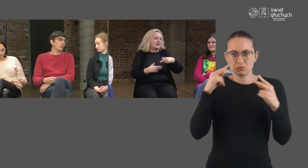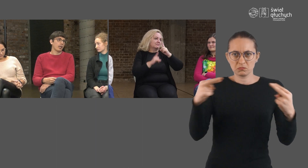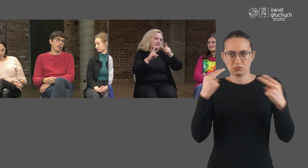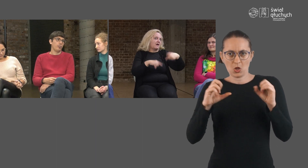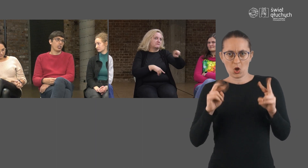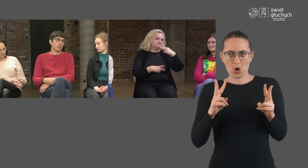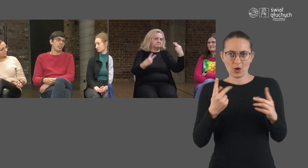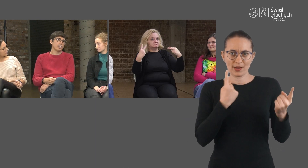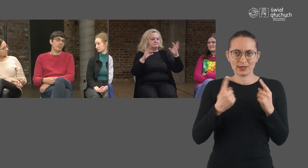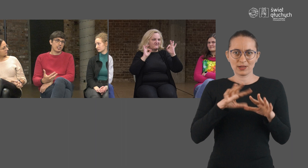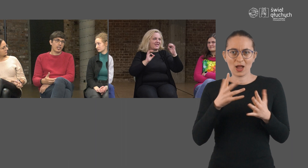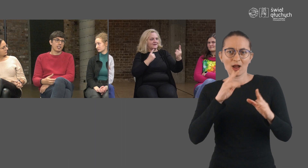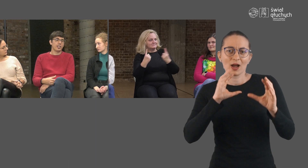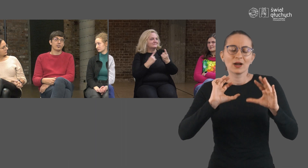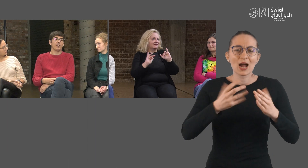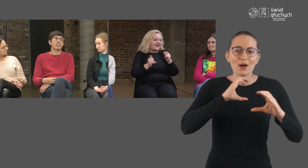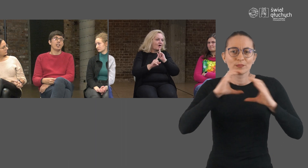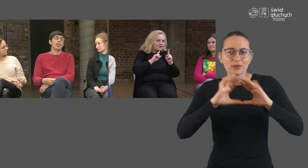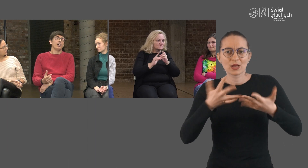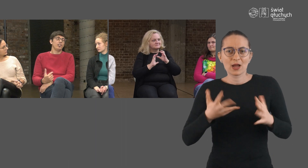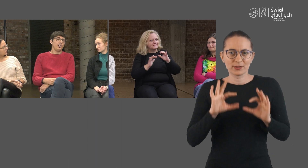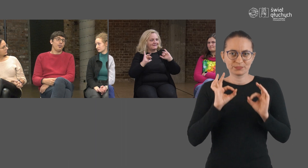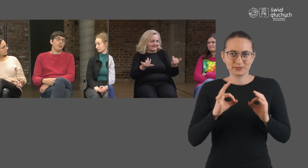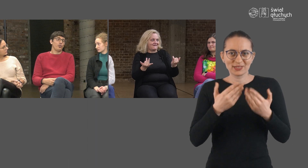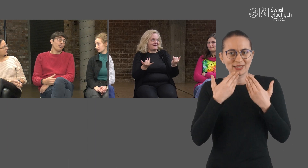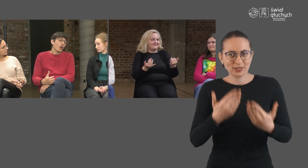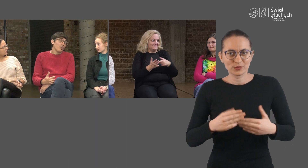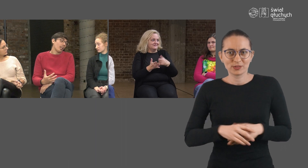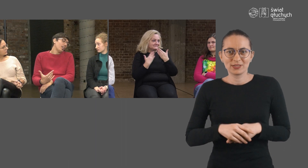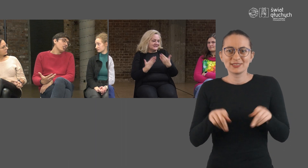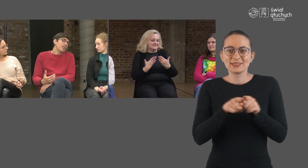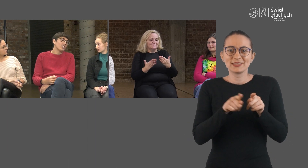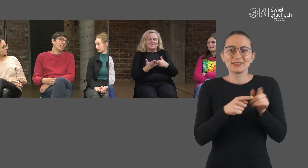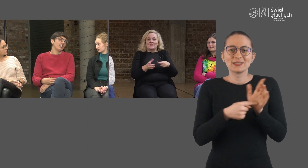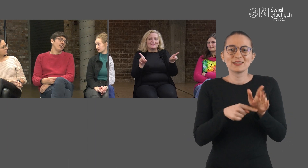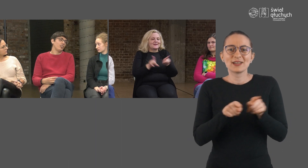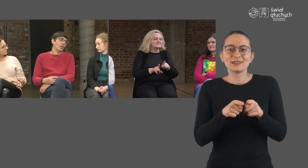nauczyciele wiedzą, jak podejść do nas, wiedzą, jak z nami rozmawiać. I było dla mnie